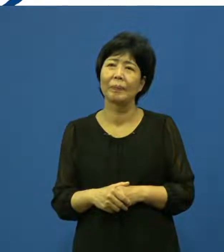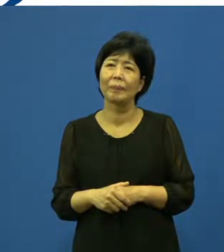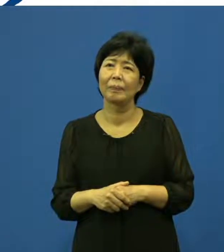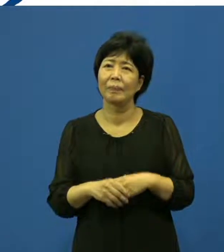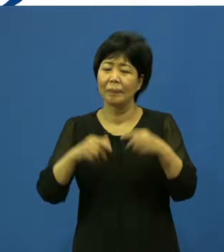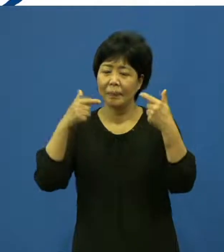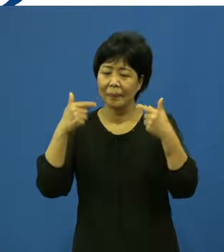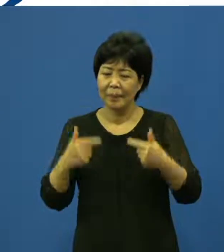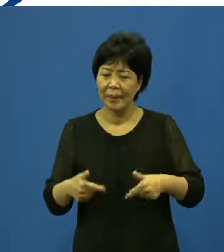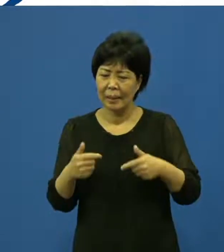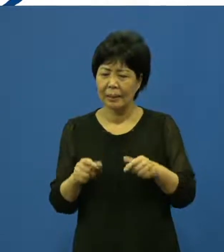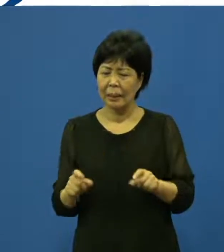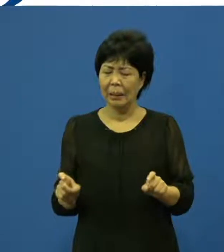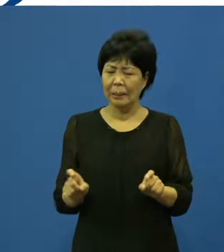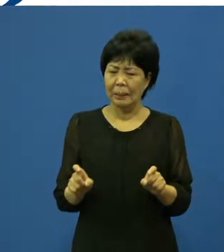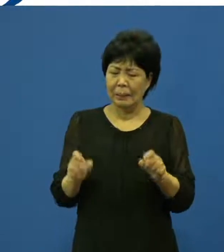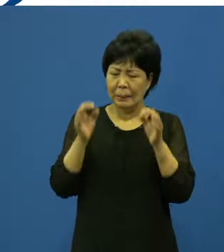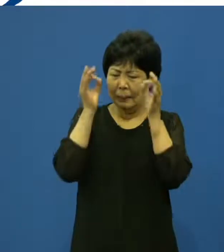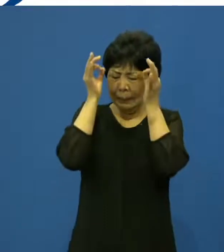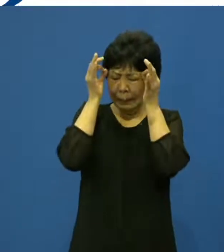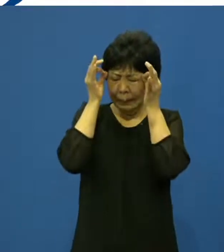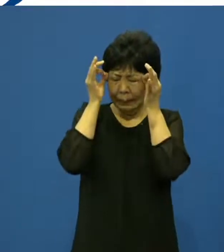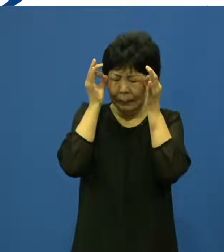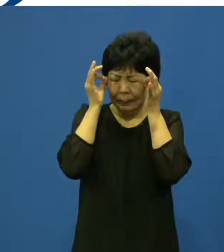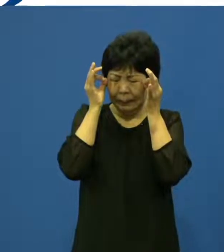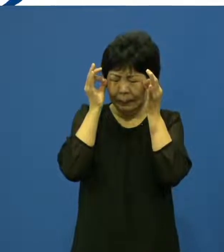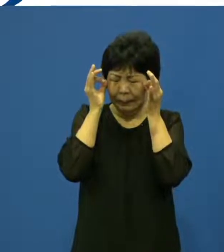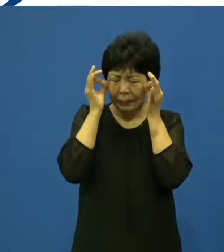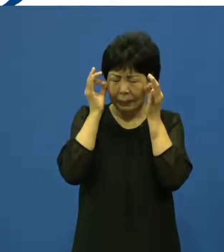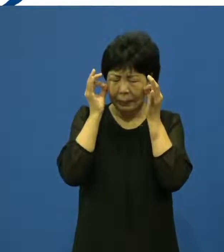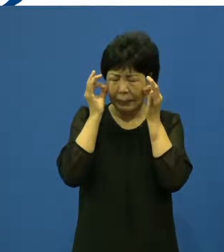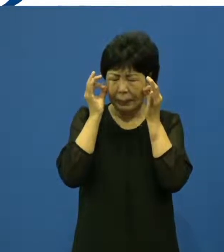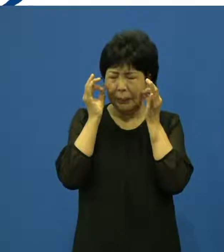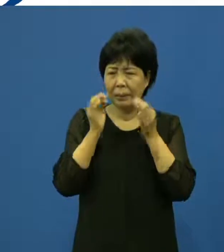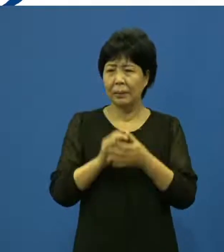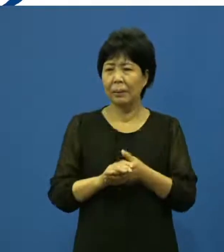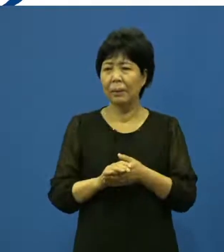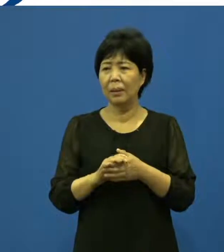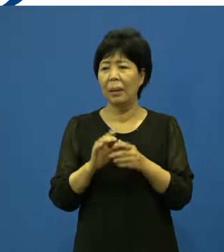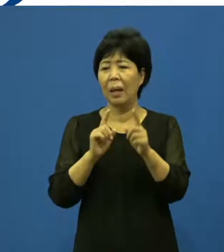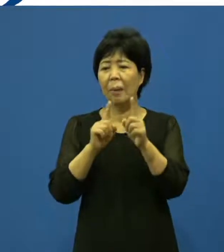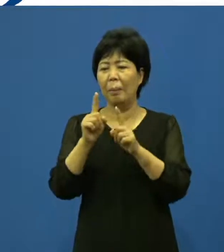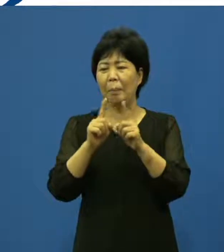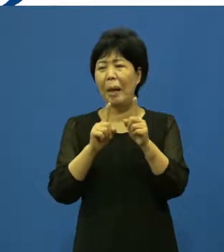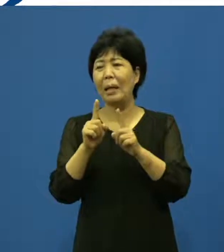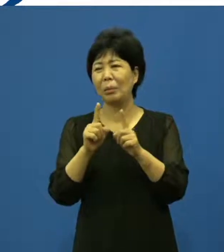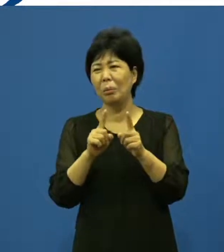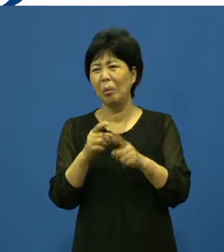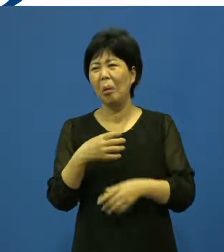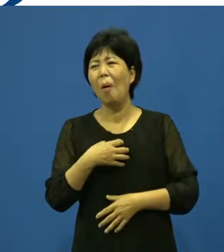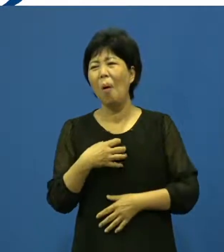항상 긴장감이 넘치고 일하다가 다치는 사람이 한데 말이 얼마나 거친지 세상으로 가면.